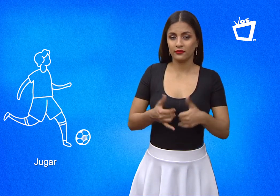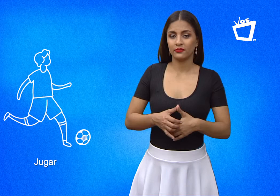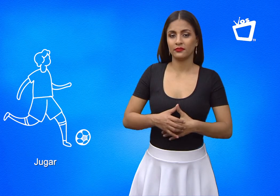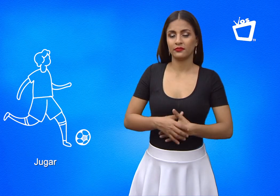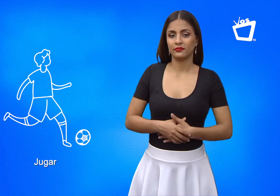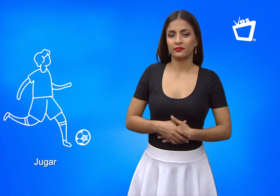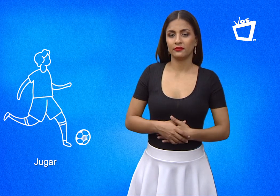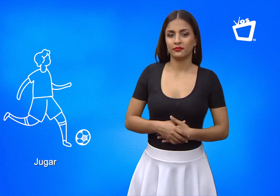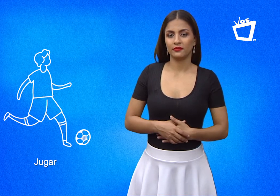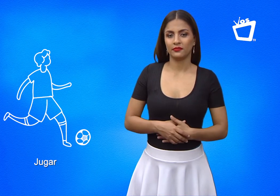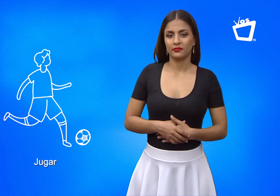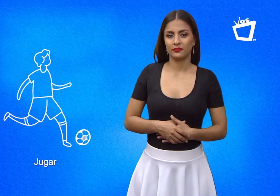Jugar.